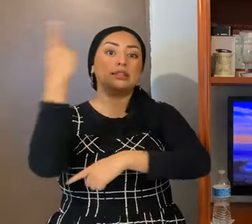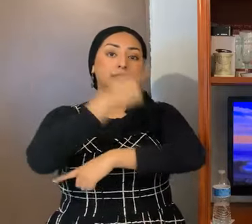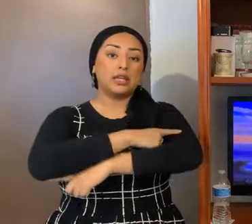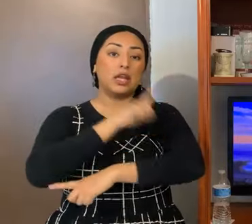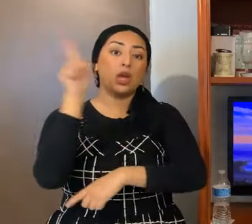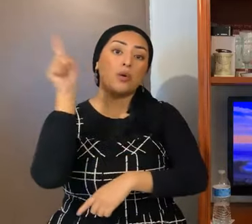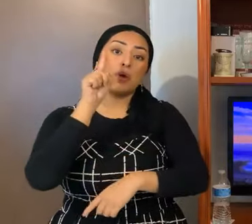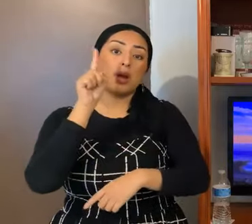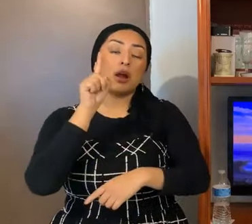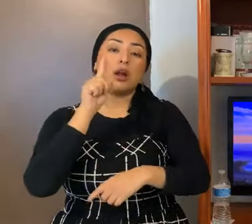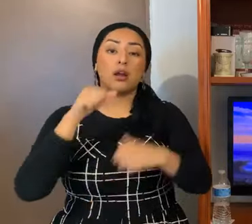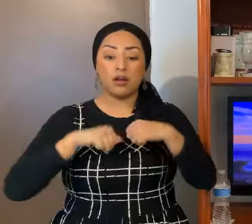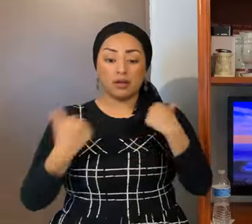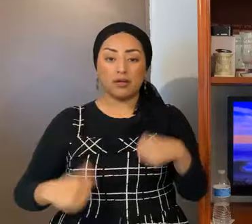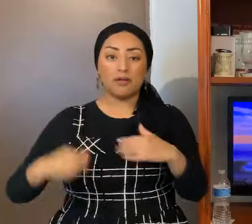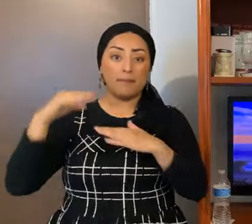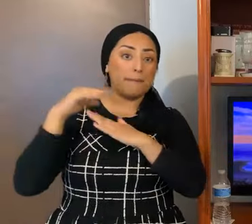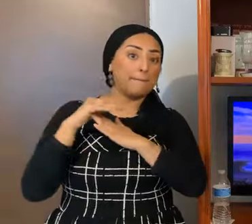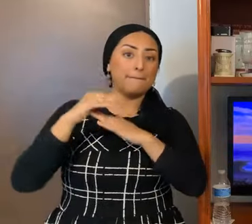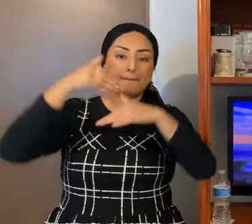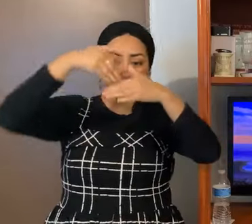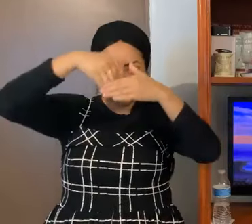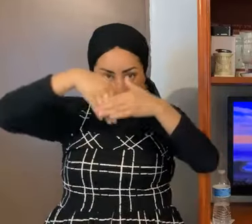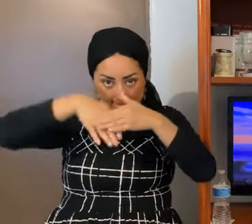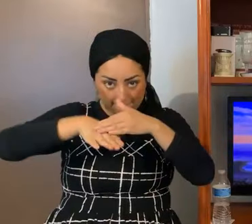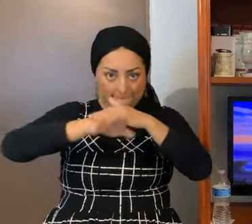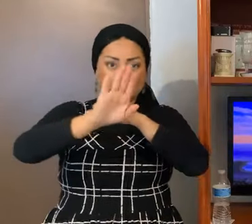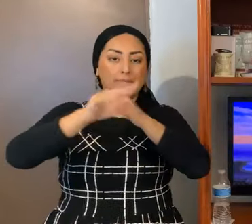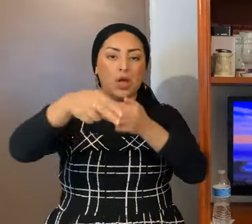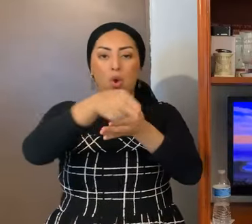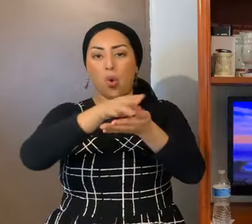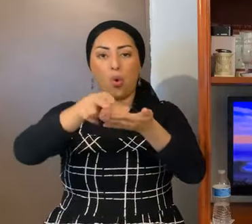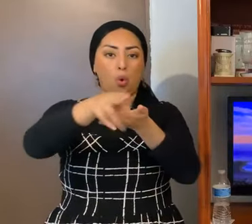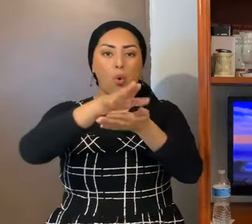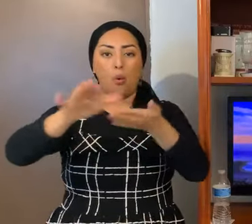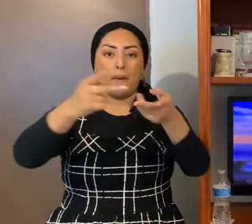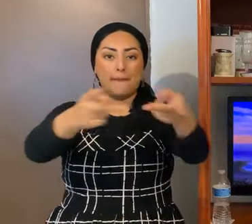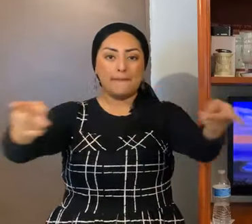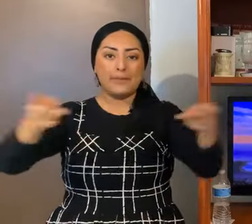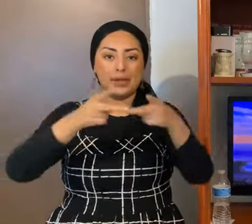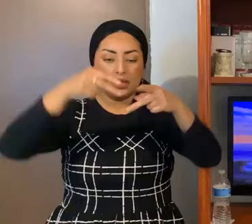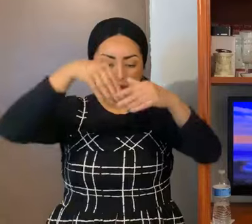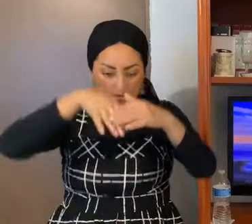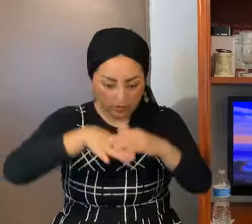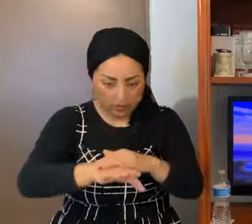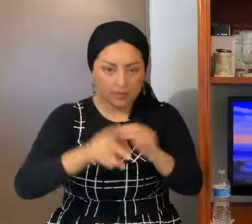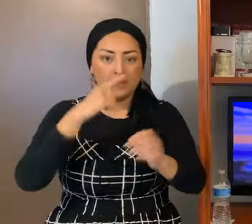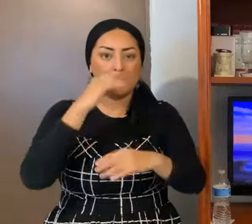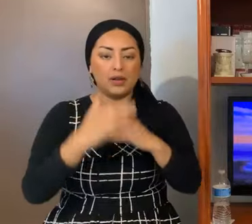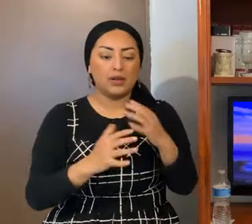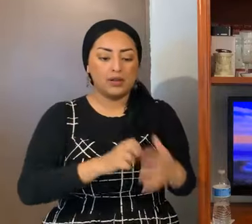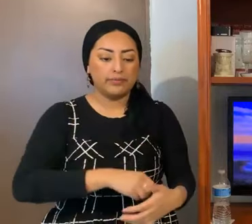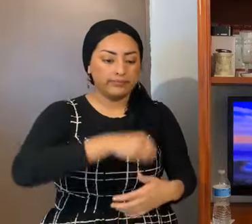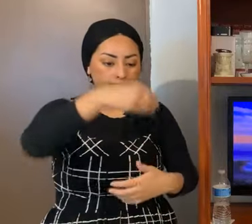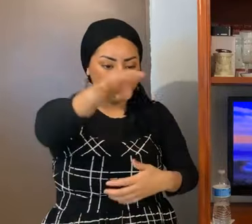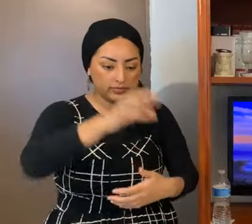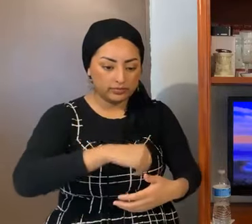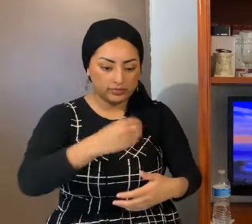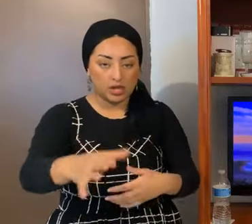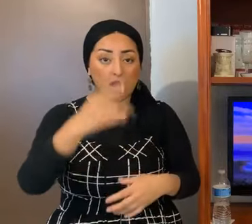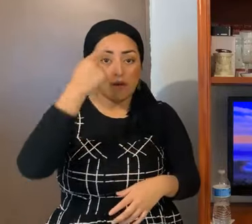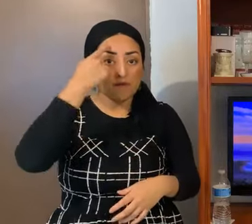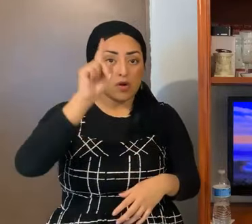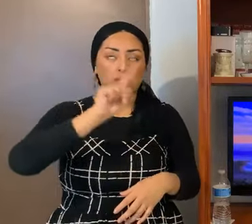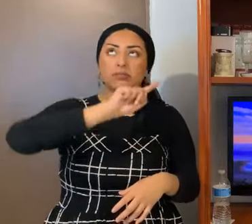sumo Cohen entraba al lugar santo santísimo, Kodesh HaKodashim, y rociaba la sangre para